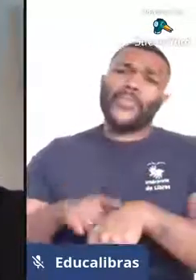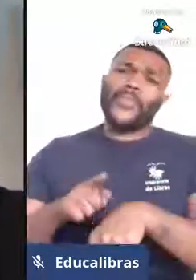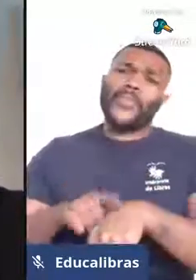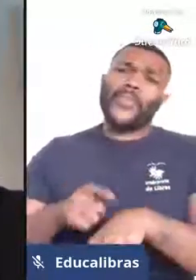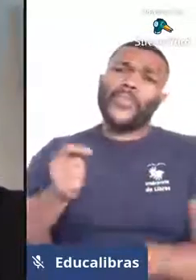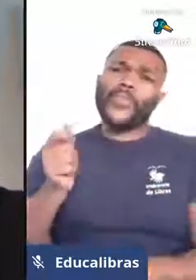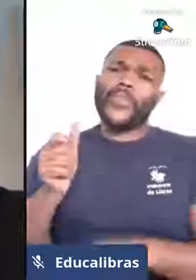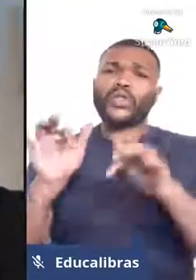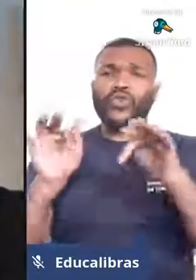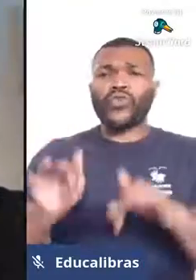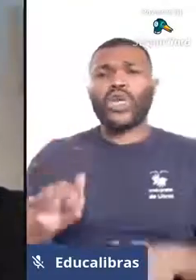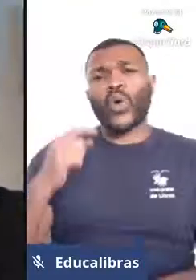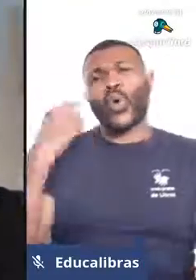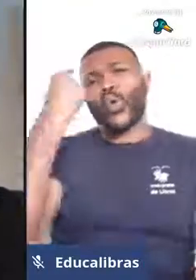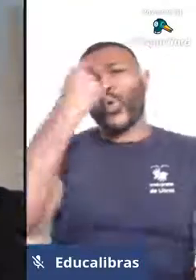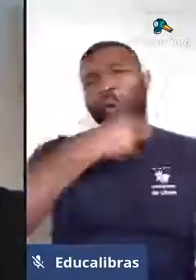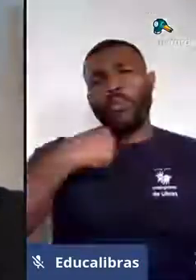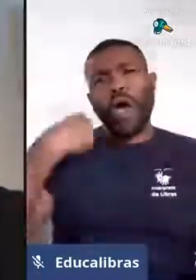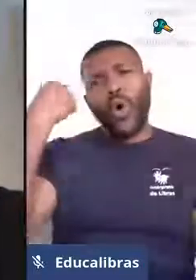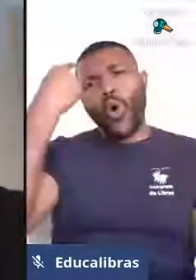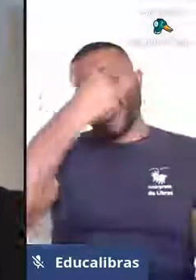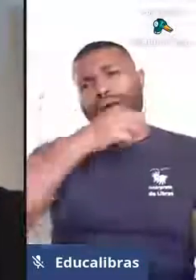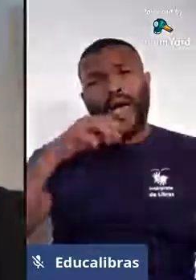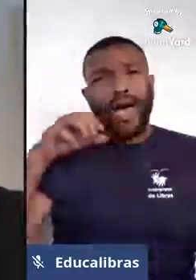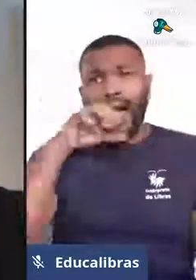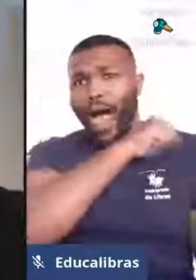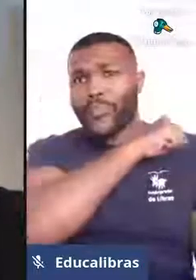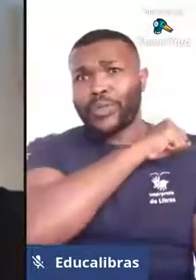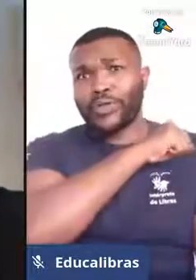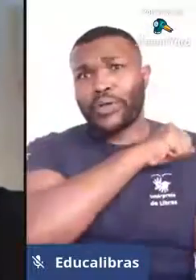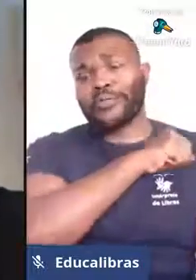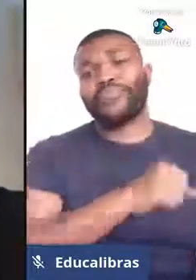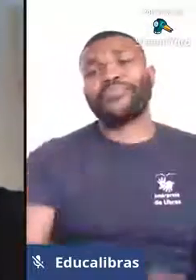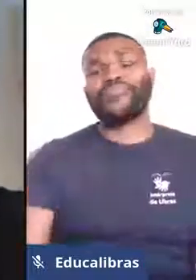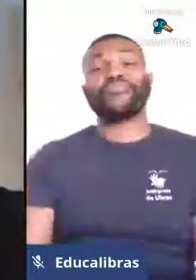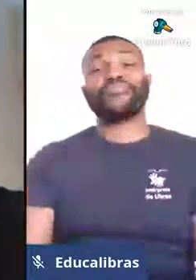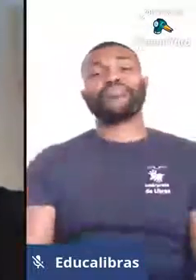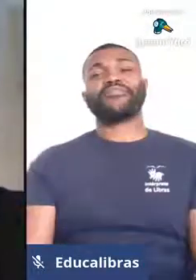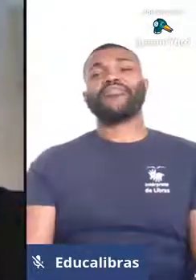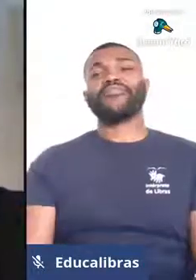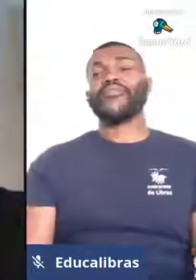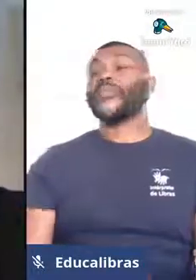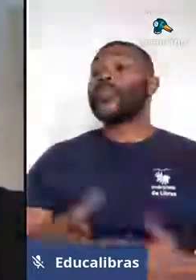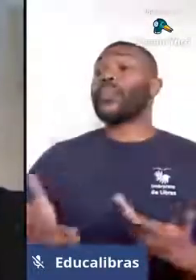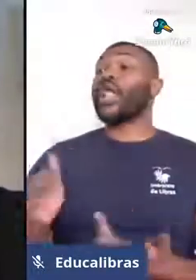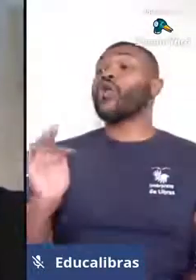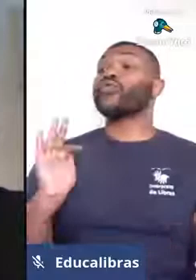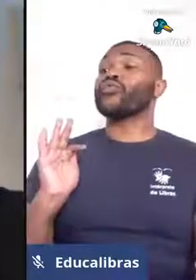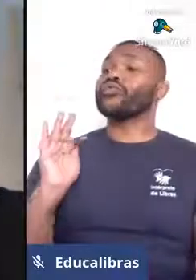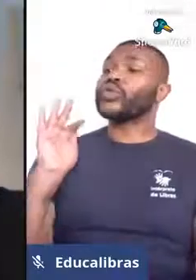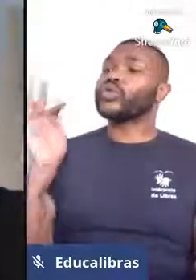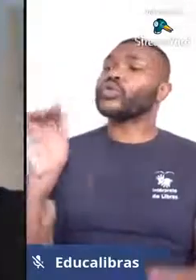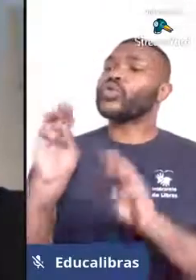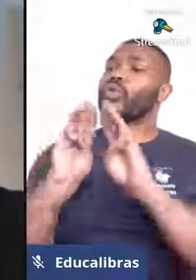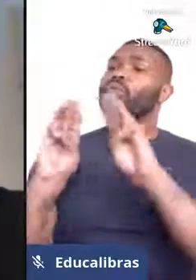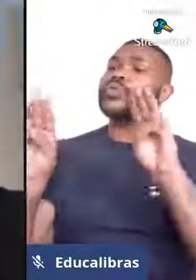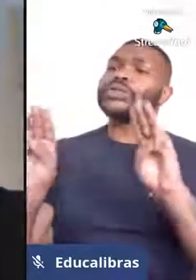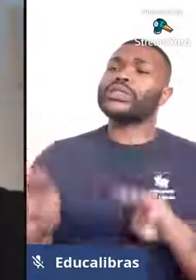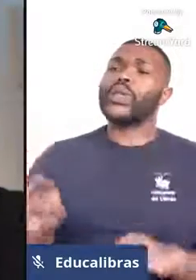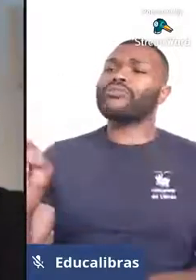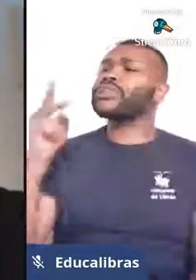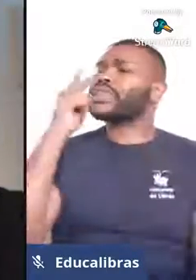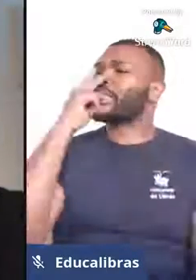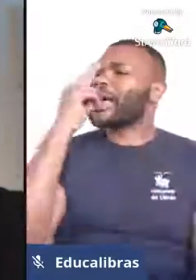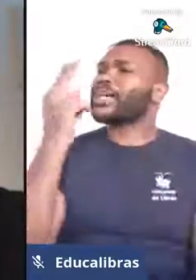1 hora aqui, para você ver como 1 hora passa rápido, né? Sobre o futuro dos museus, em termos de o que vai ter que fazer em